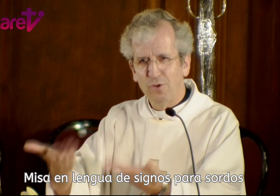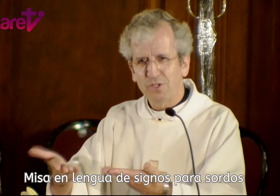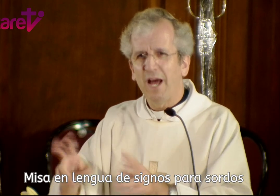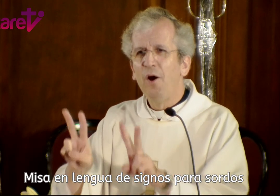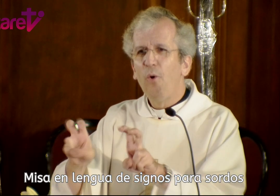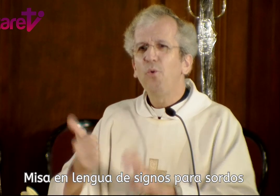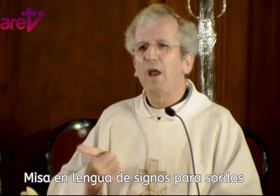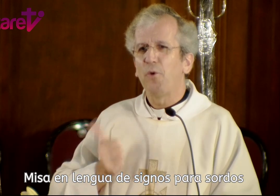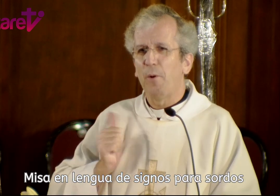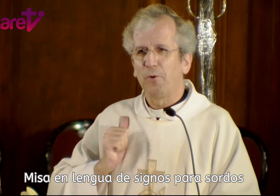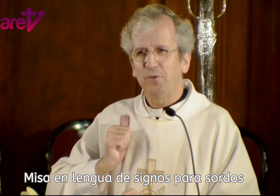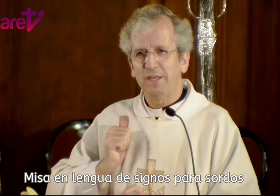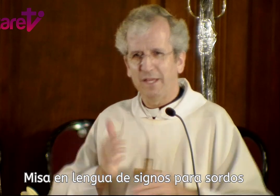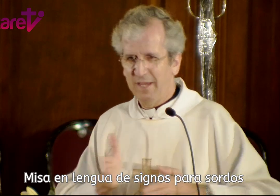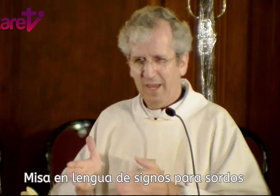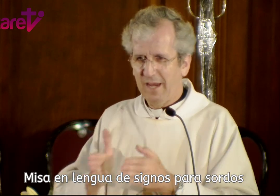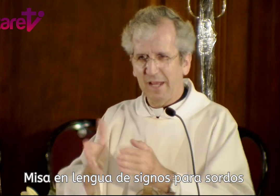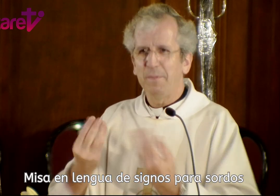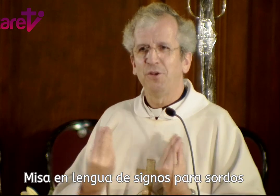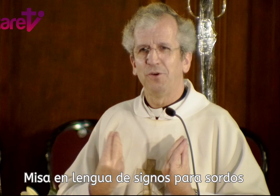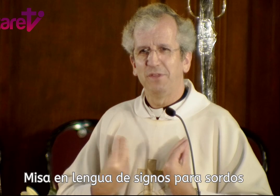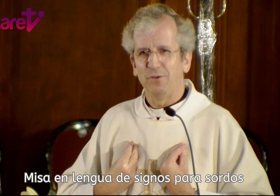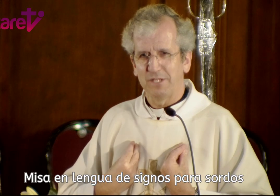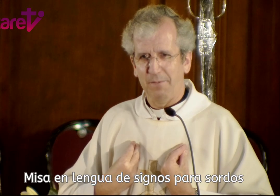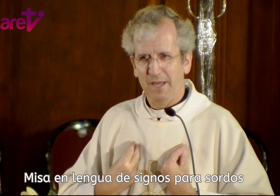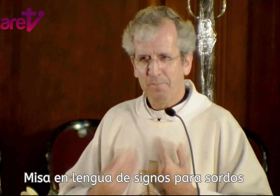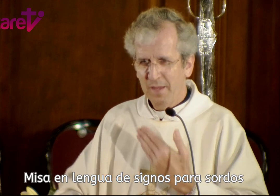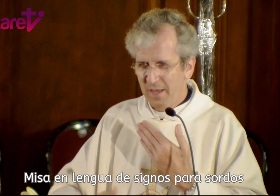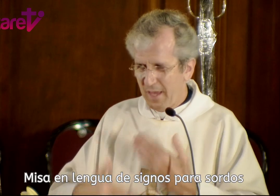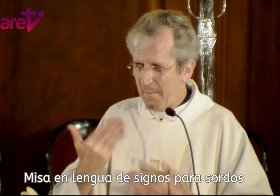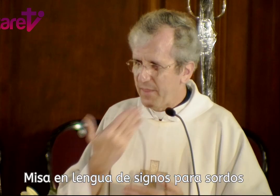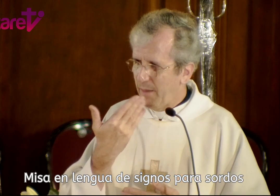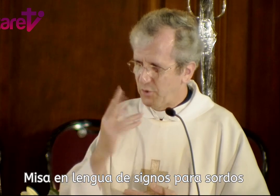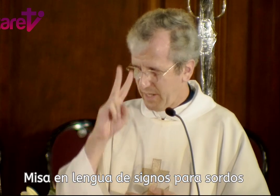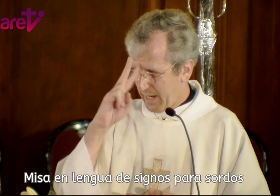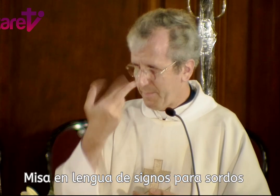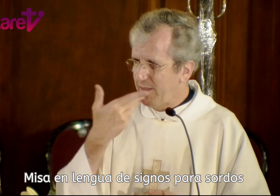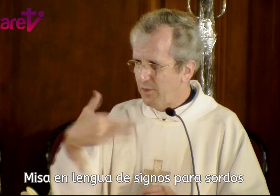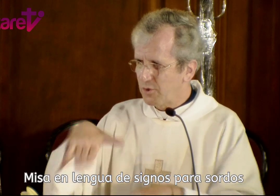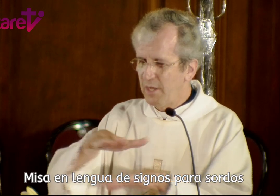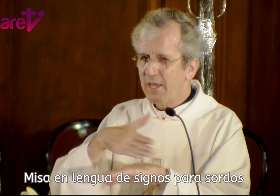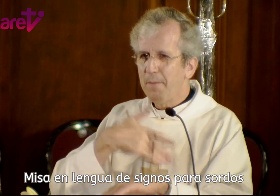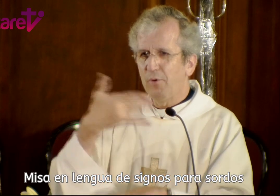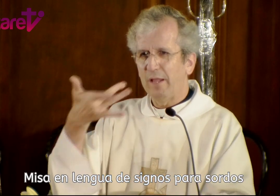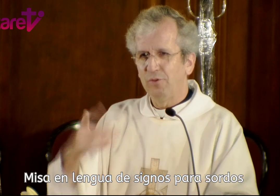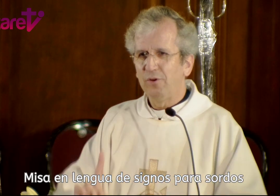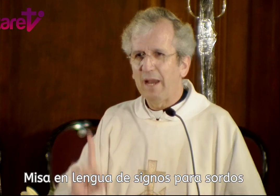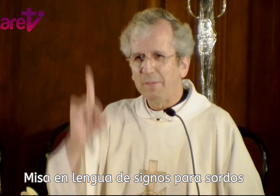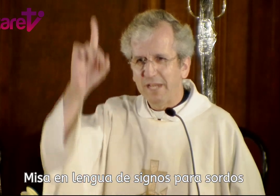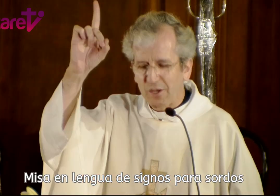da una nueva oportunidad en el camino de nuestra vida. Empezamos arrepentidos, implorando la misericordia